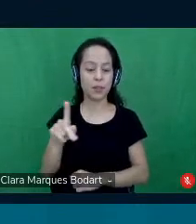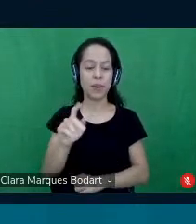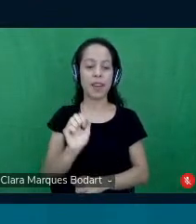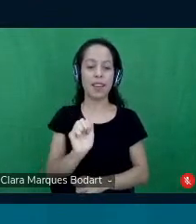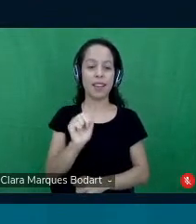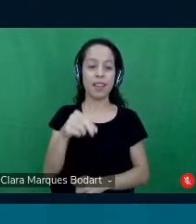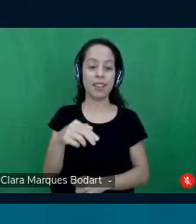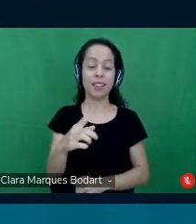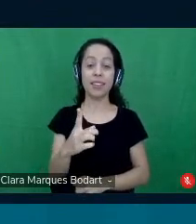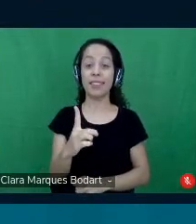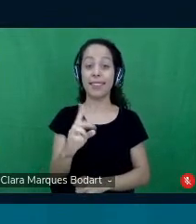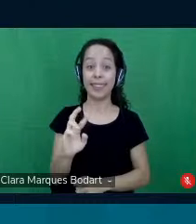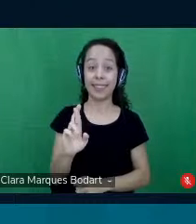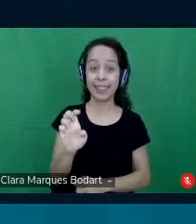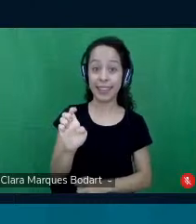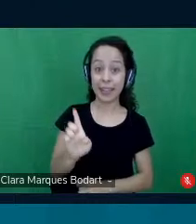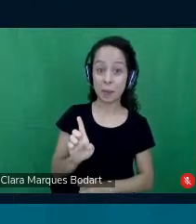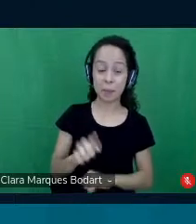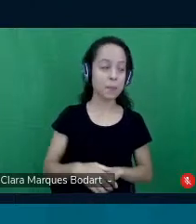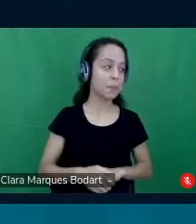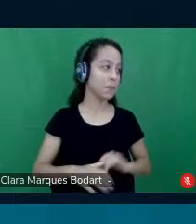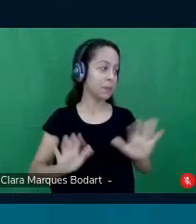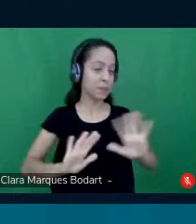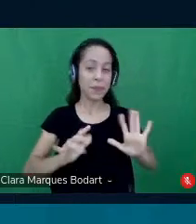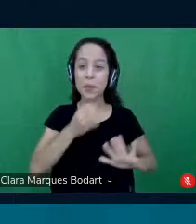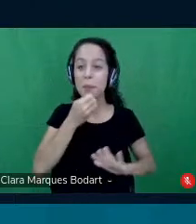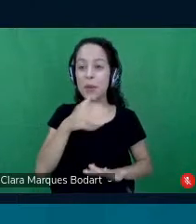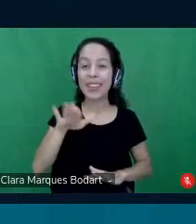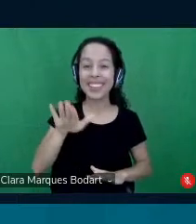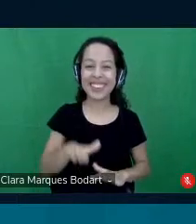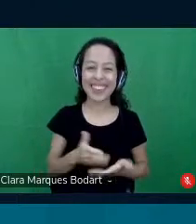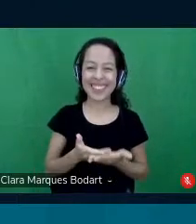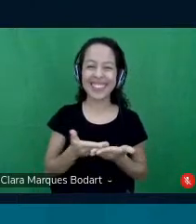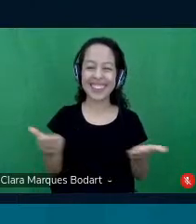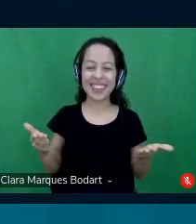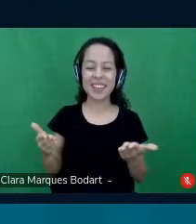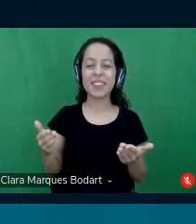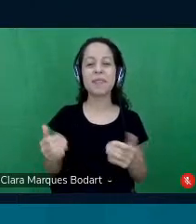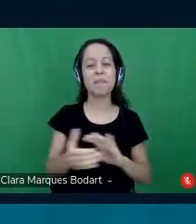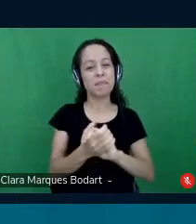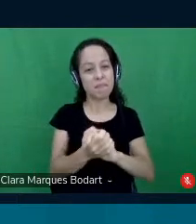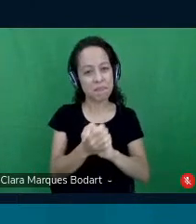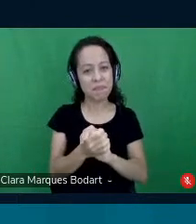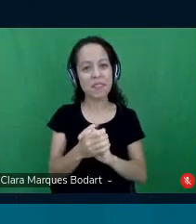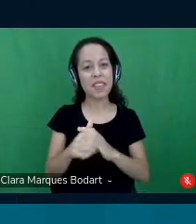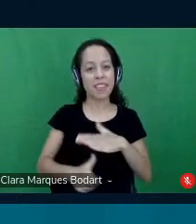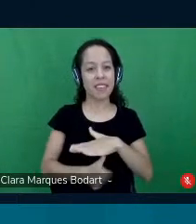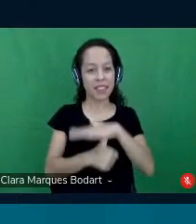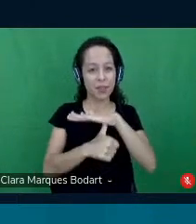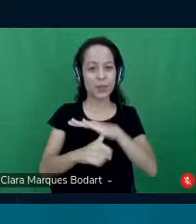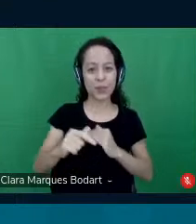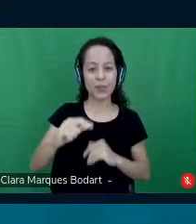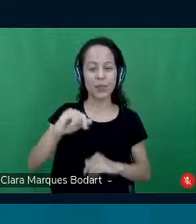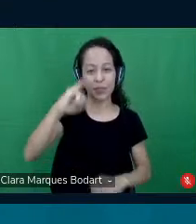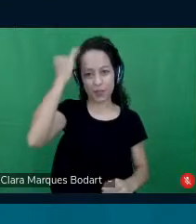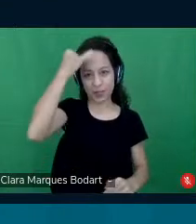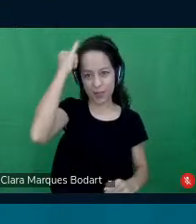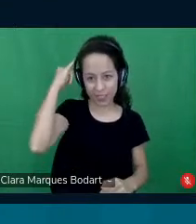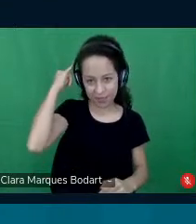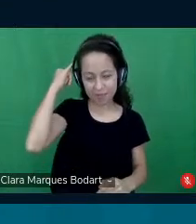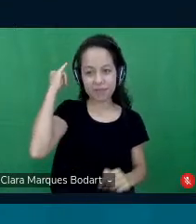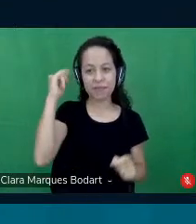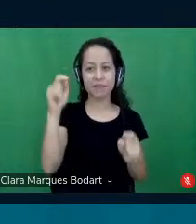Silva. Boa tarde a todos. Saudar nosso reitor, professor Jadir. Saudando o professor Jadir e saudar